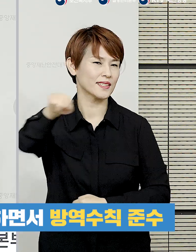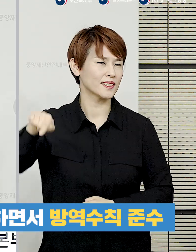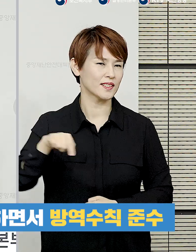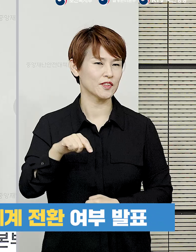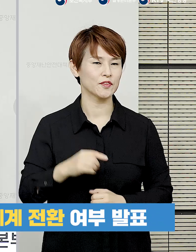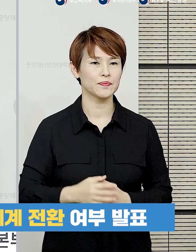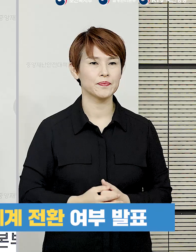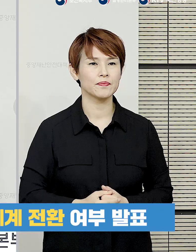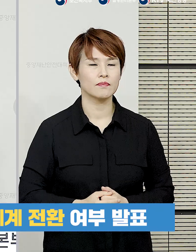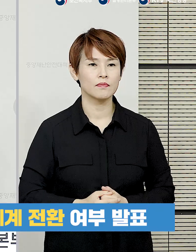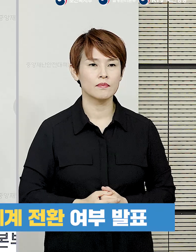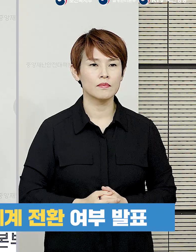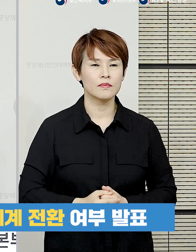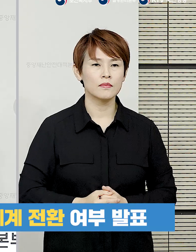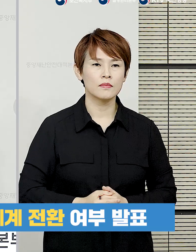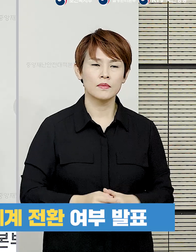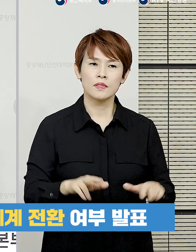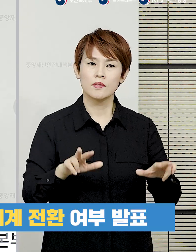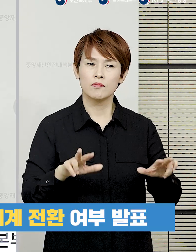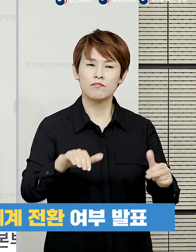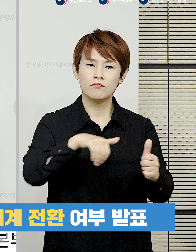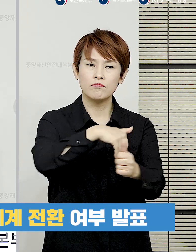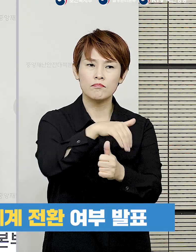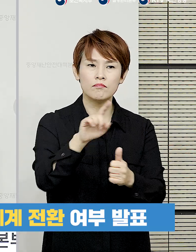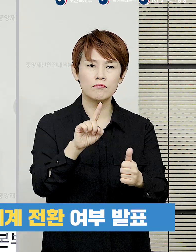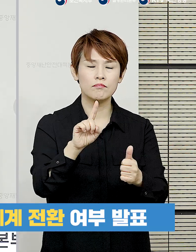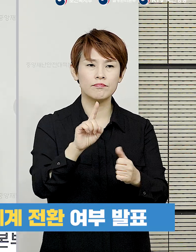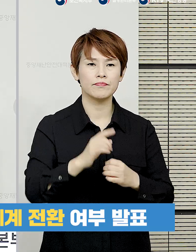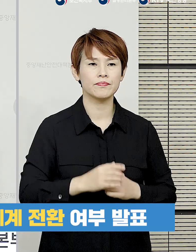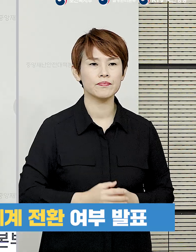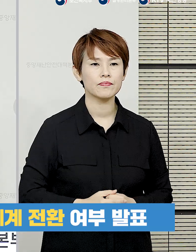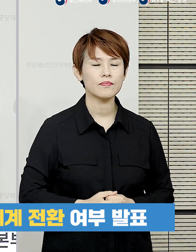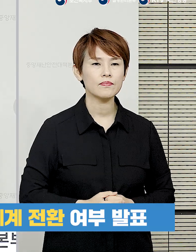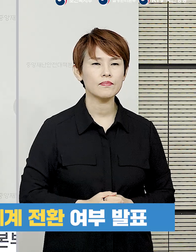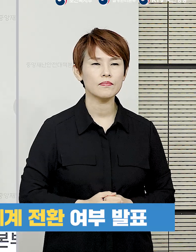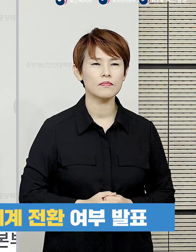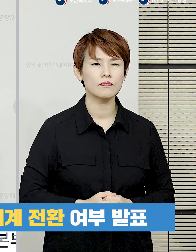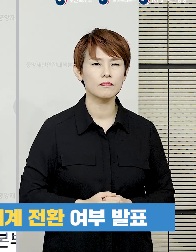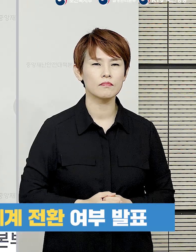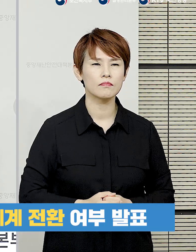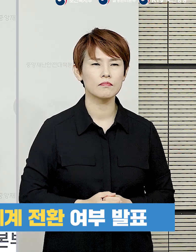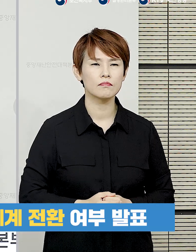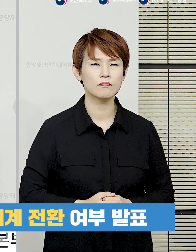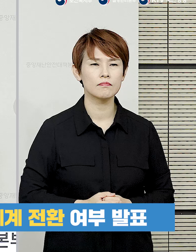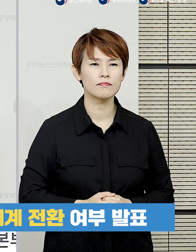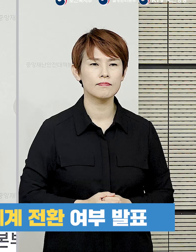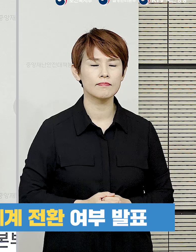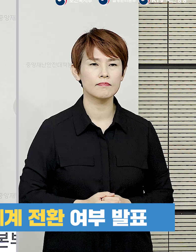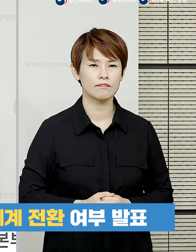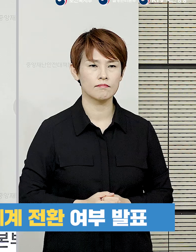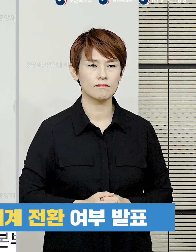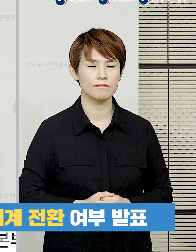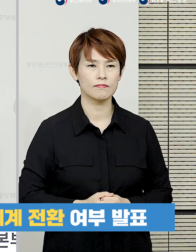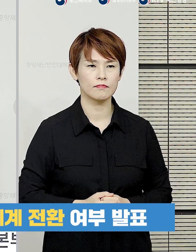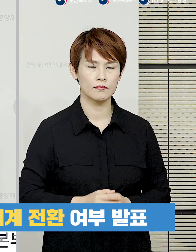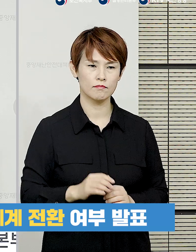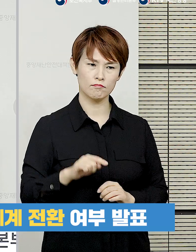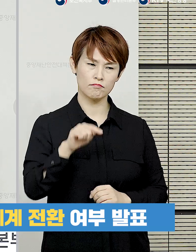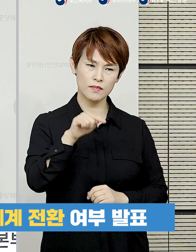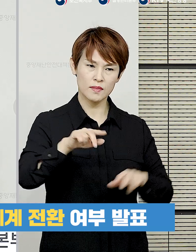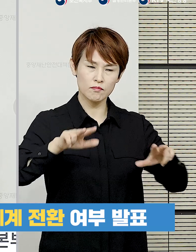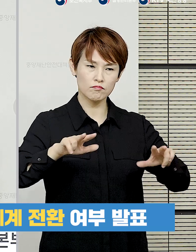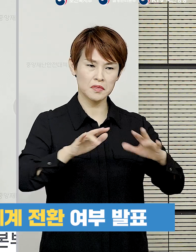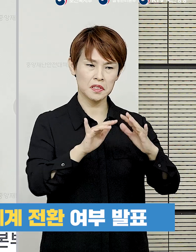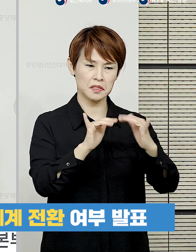계획입니다. 반면에 현재로서는 지금 여러 번 말씀드린 것처럼 과연 현 수준 자체가 저희가 이 생활 방역